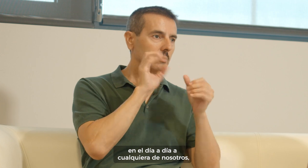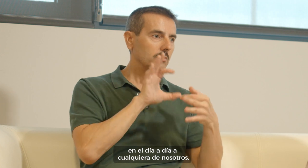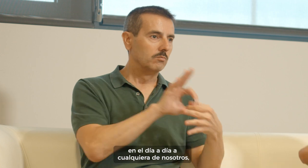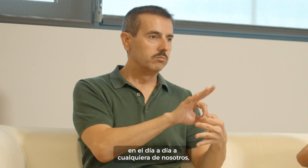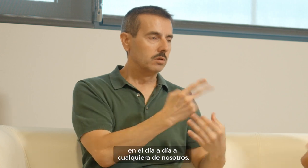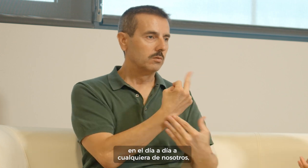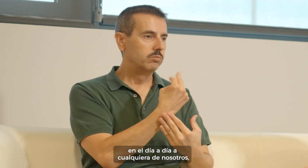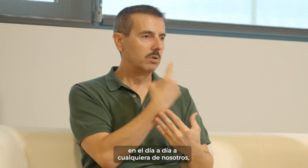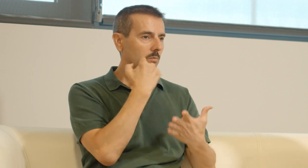a cualquiera de nosotros.